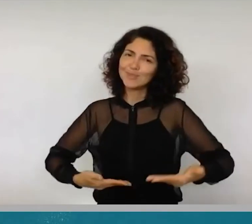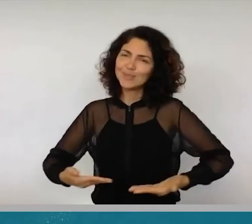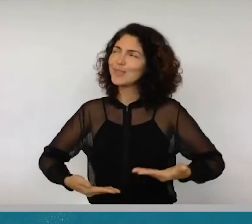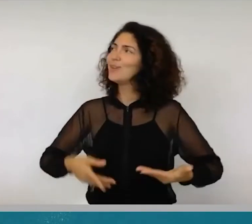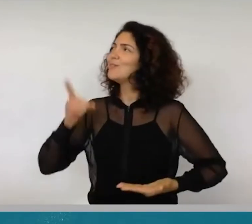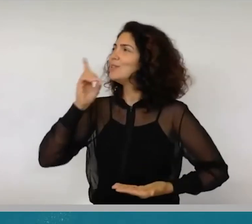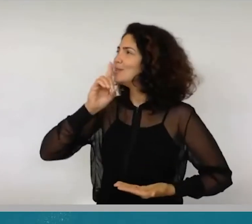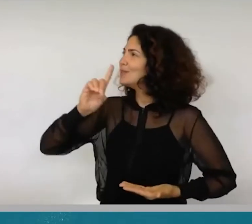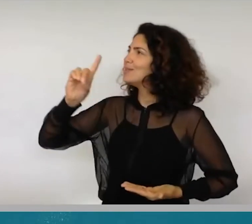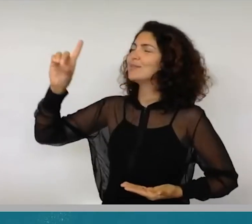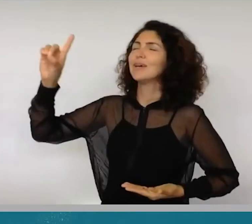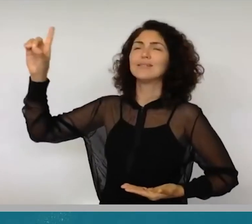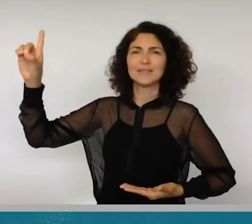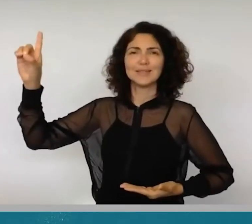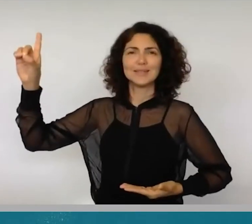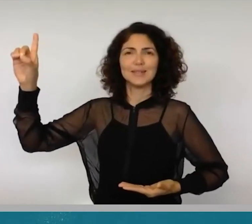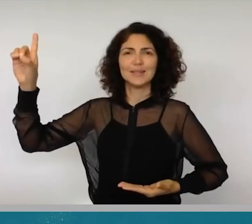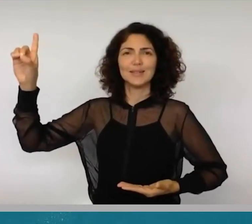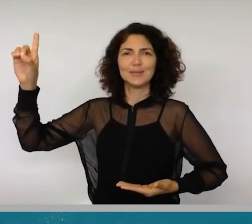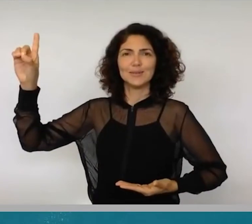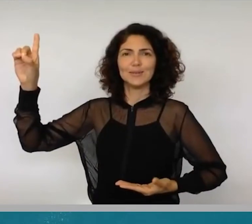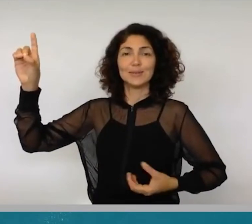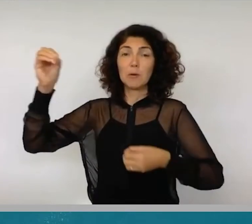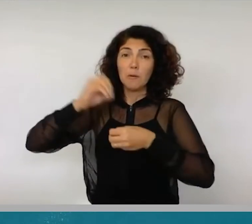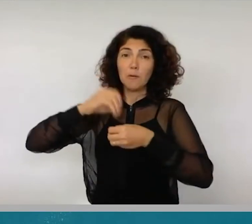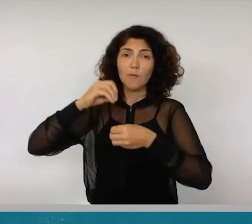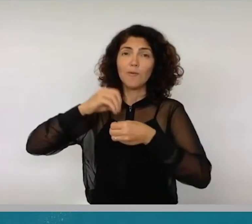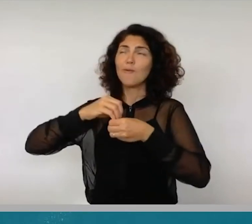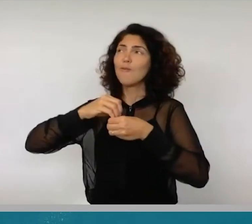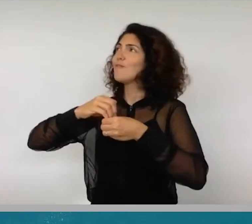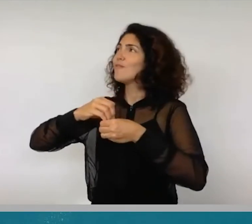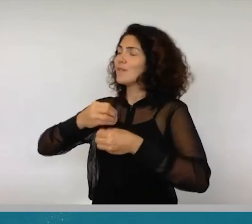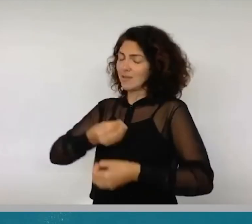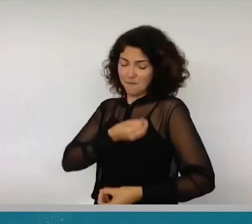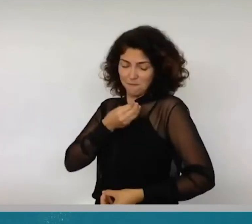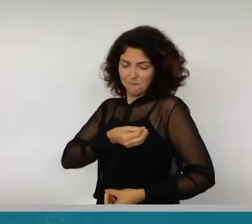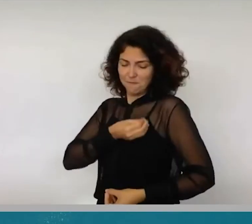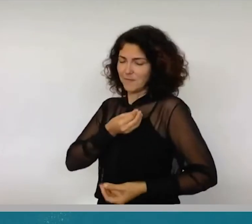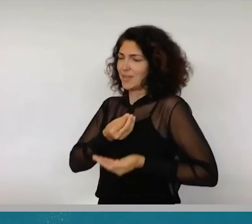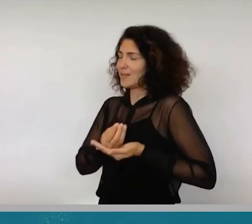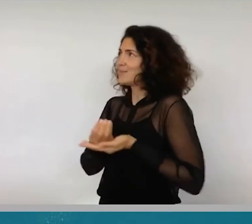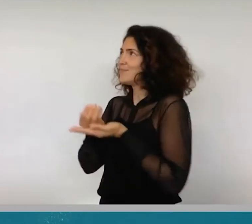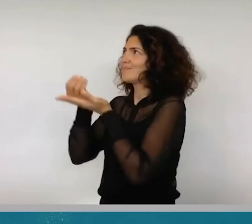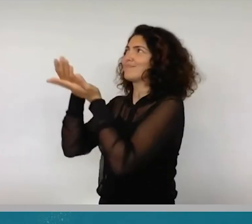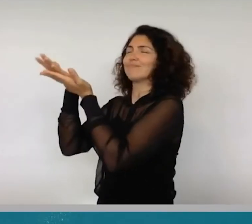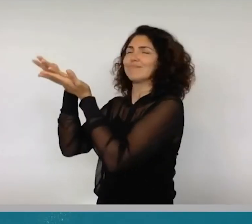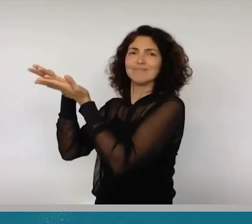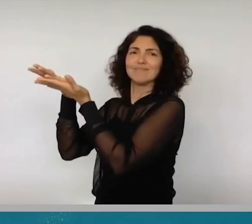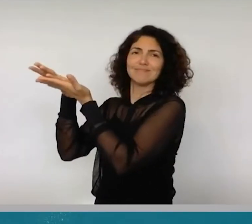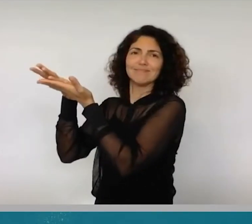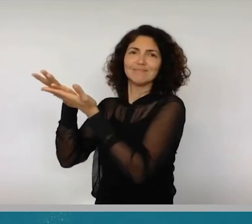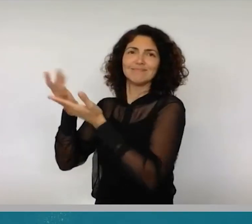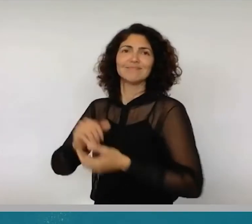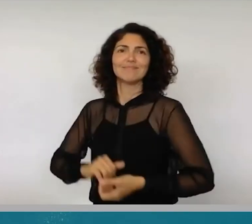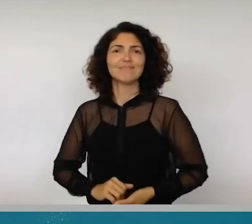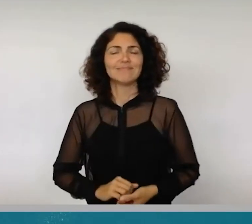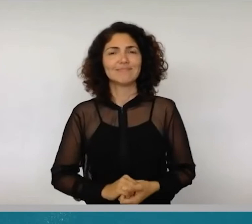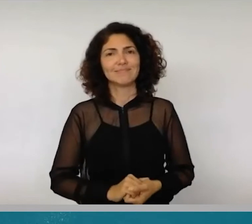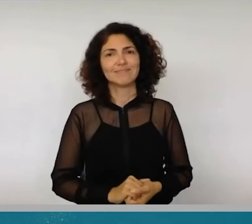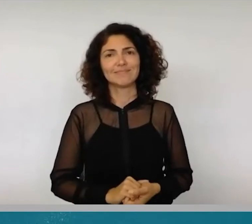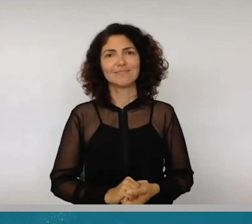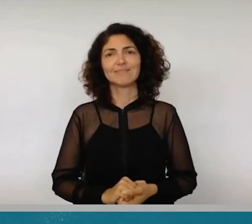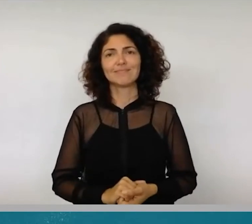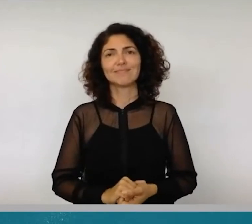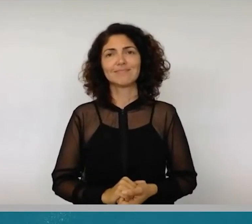Vamos investir nossa riqueza terrena no céu, no reino dos